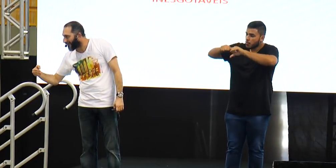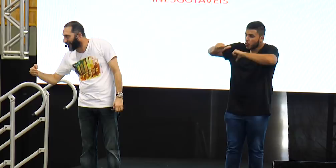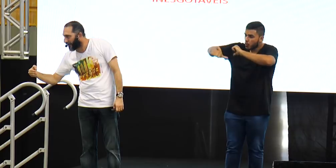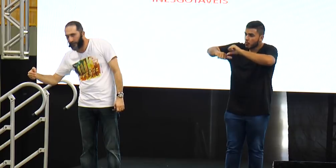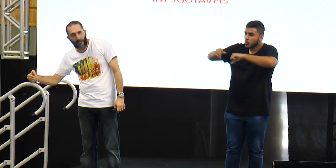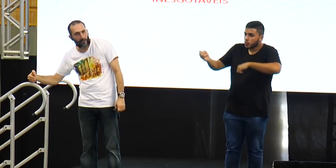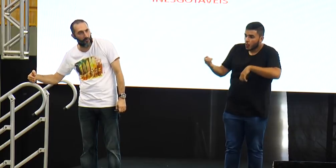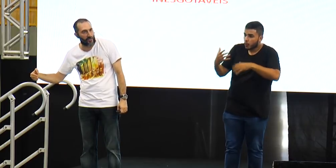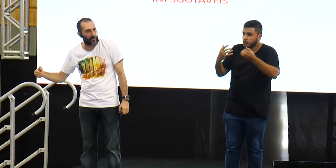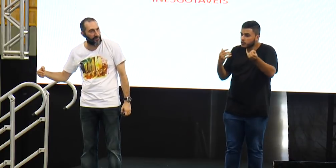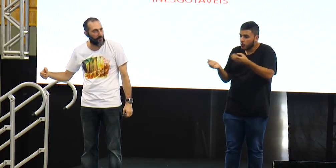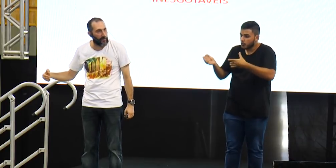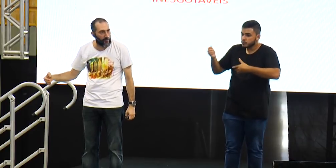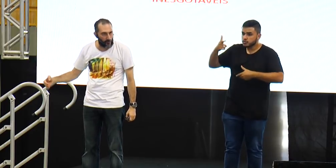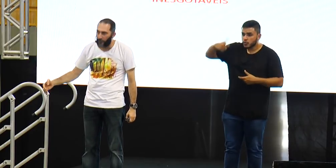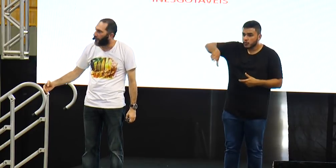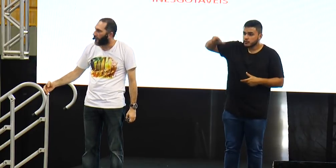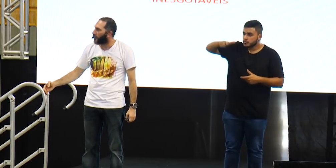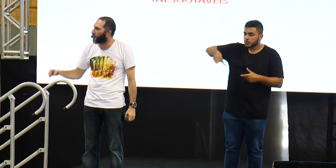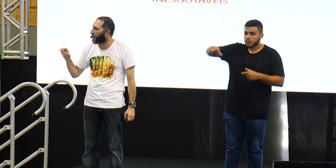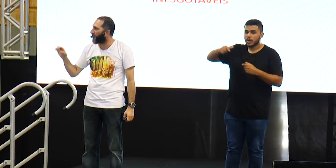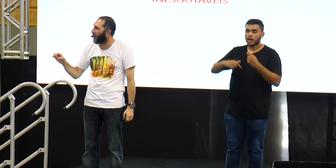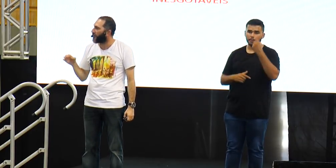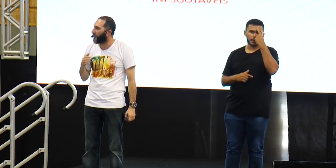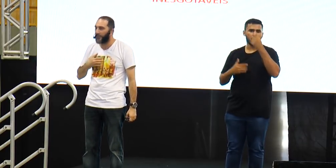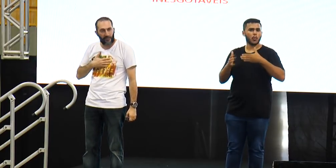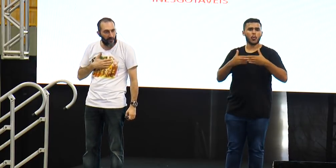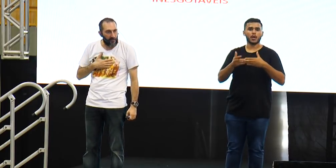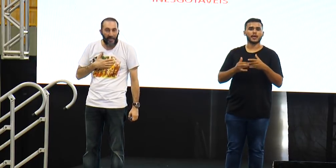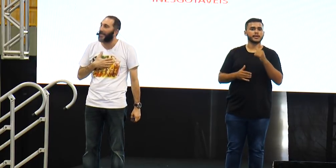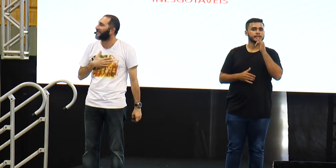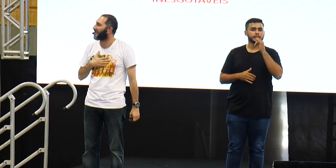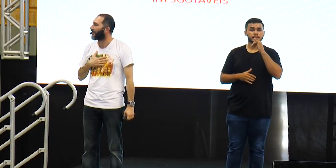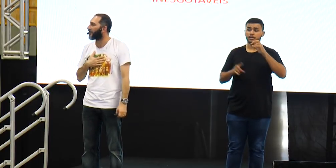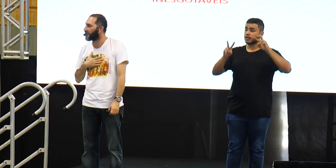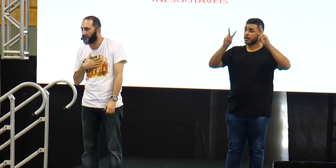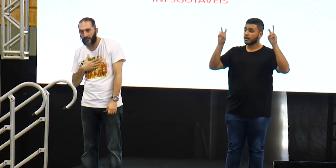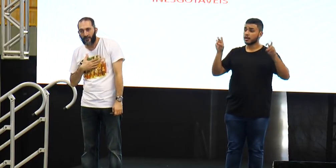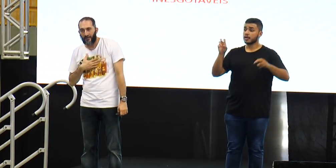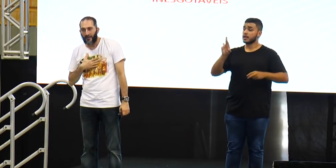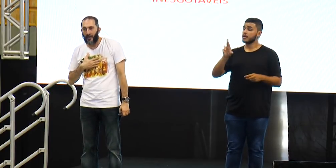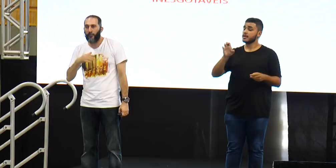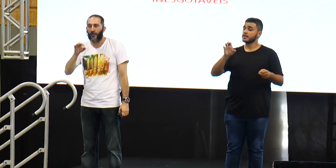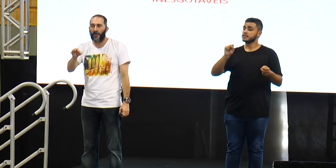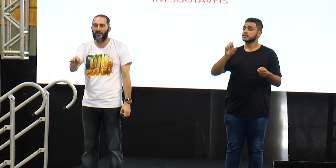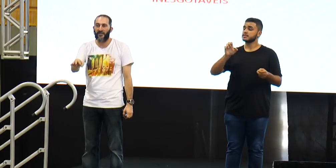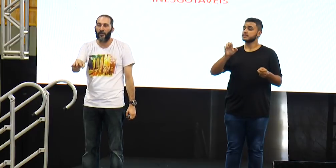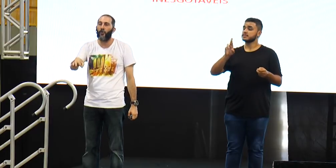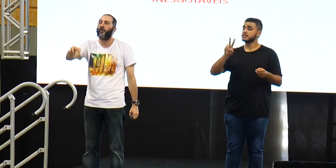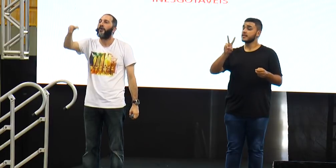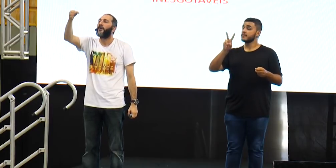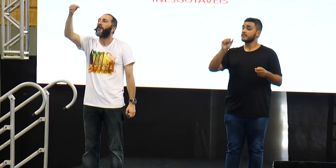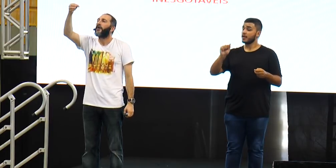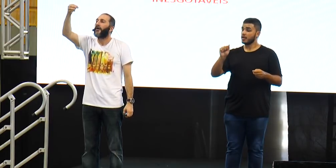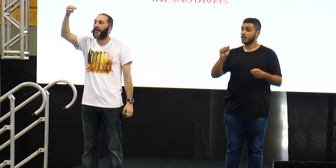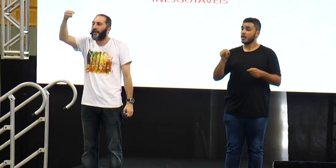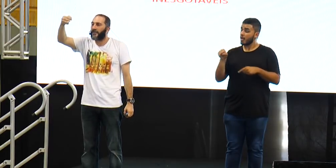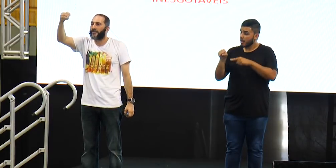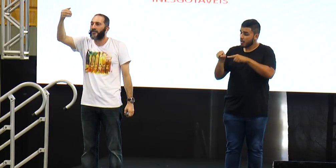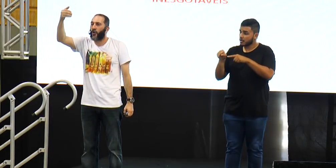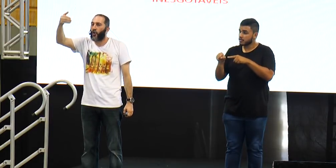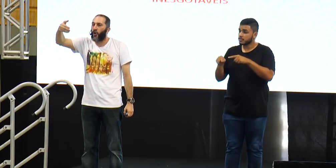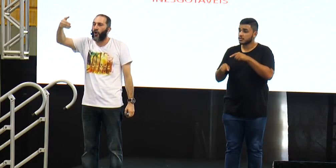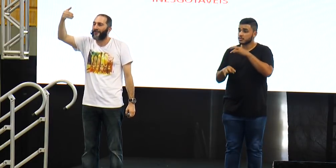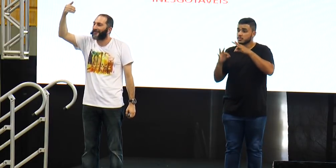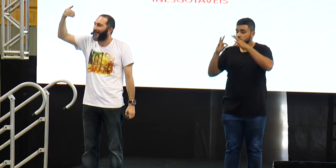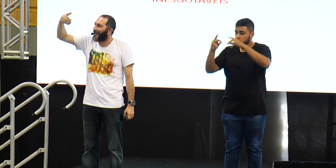Toda matéria que você estiver trabalhando, que você fale para mim em reservas, é porque elas são